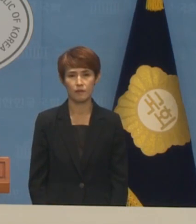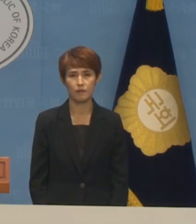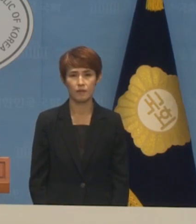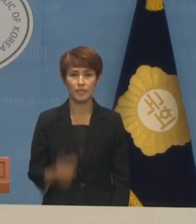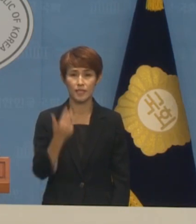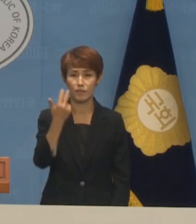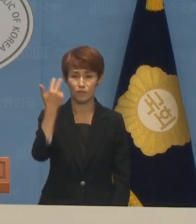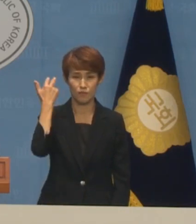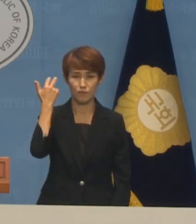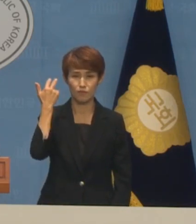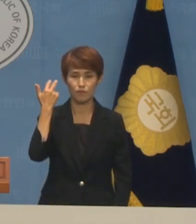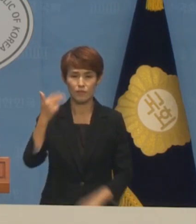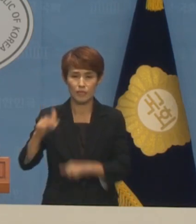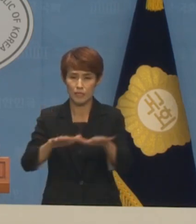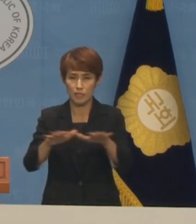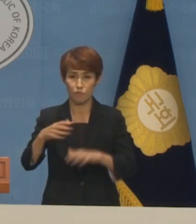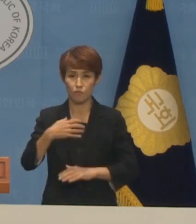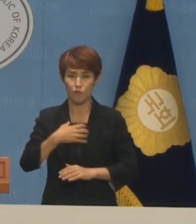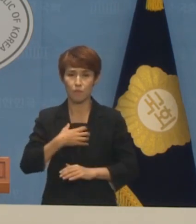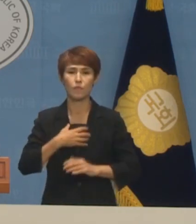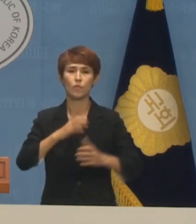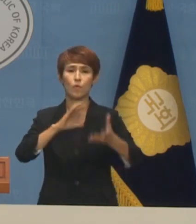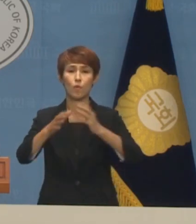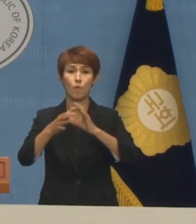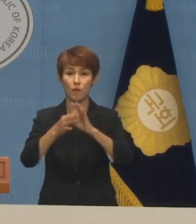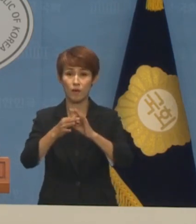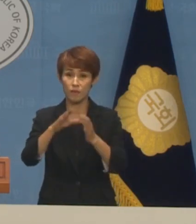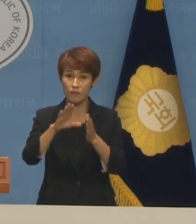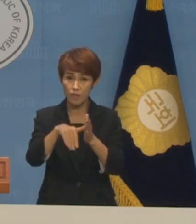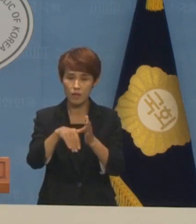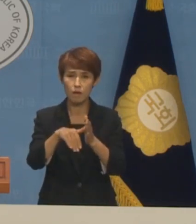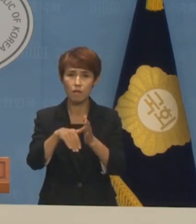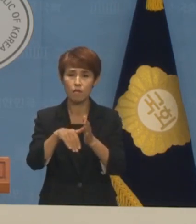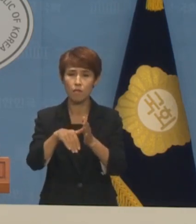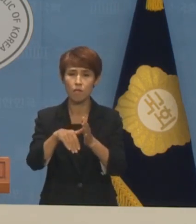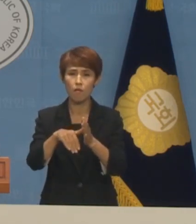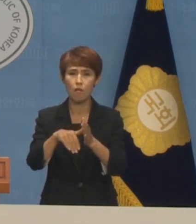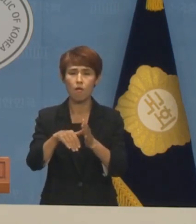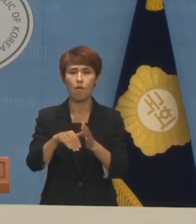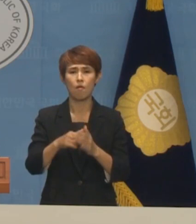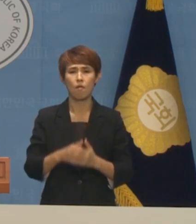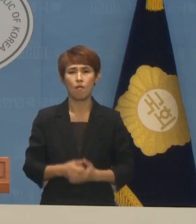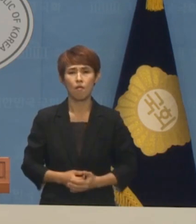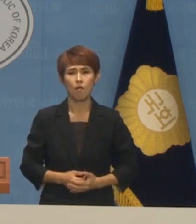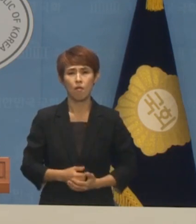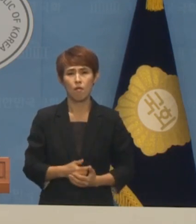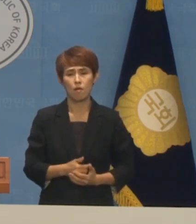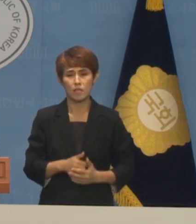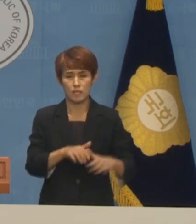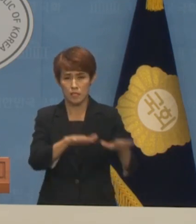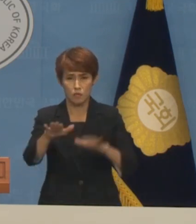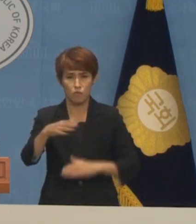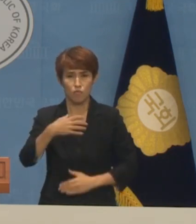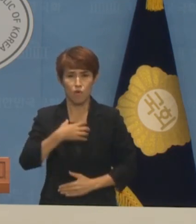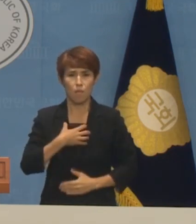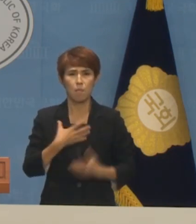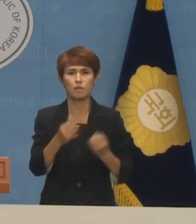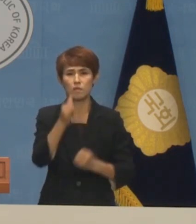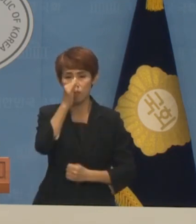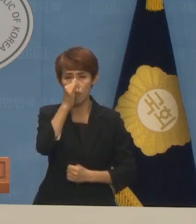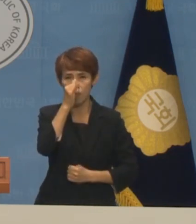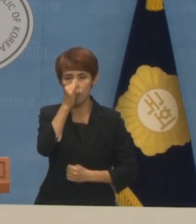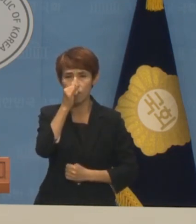시추 개발 지진 위험 진단 토론회에서 우리가 알고 있는 것보다 훨씬 더 많은 지진의 위험에 노출되어